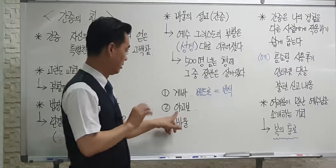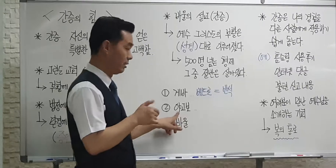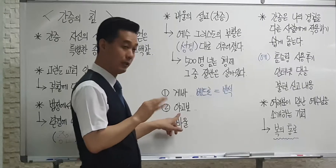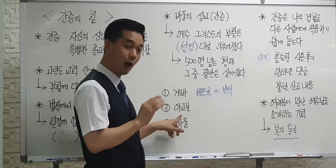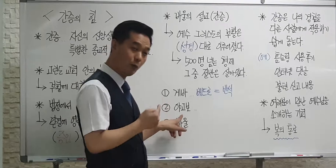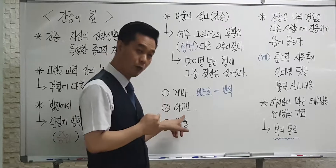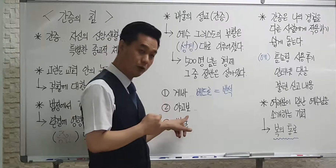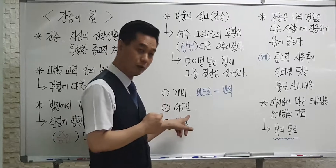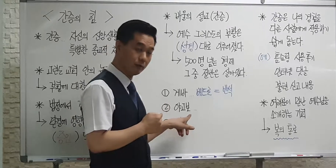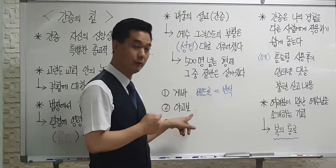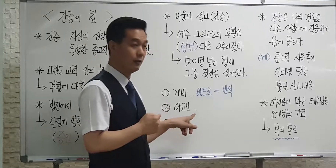야고보는